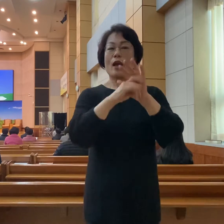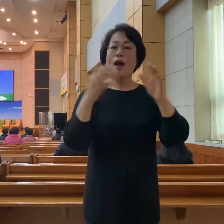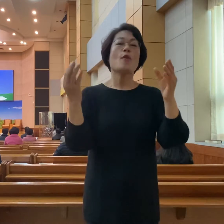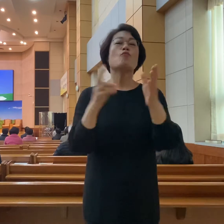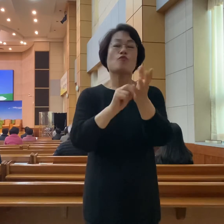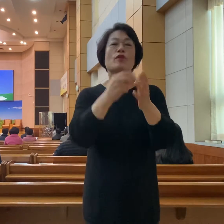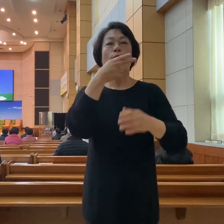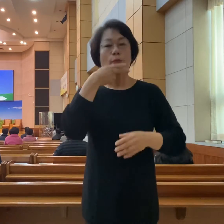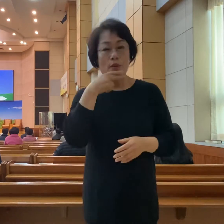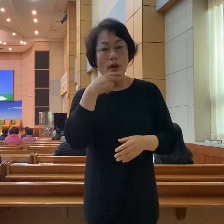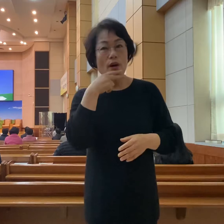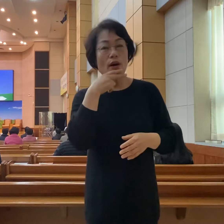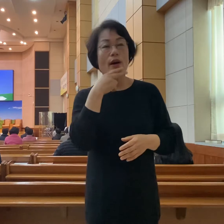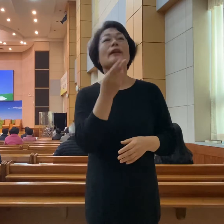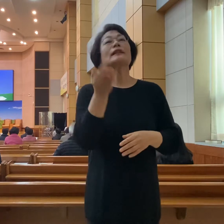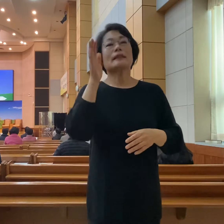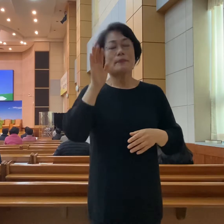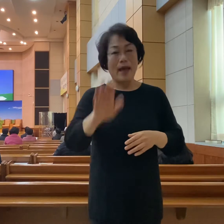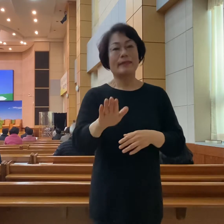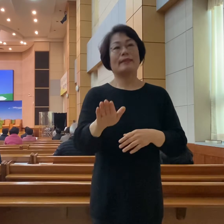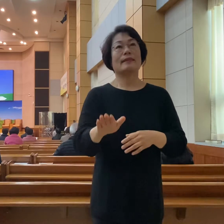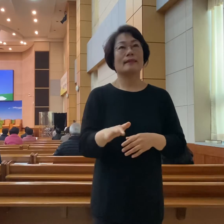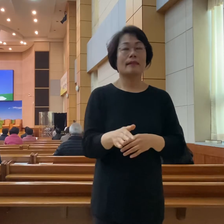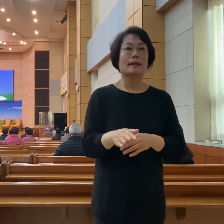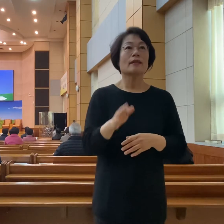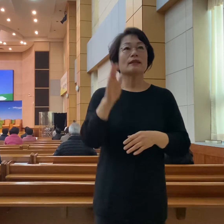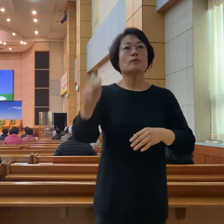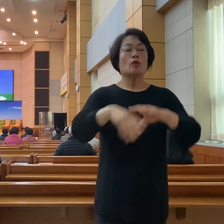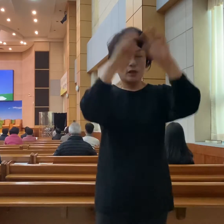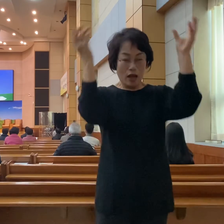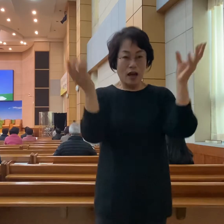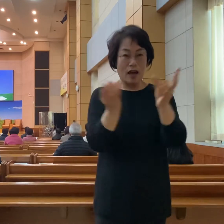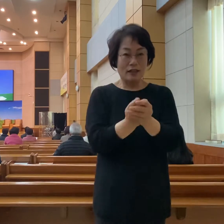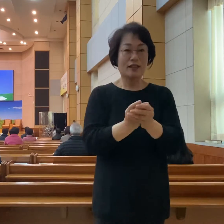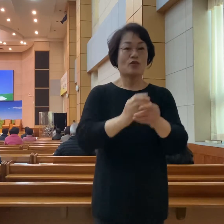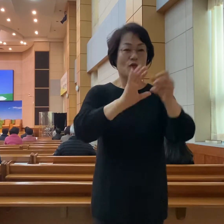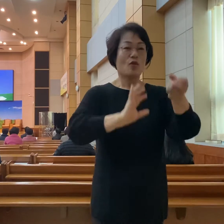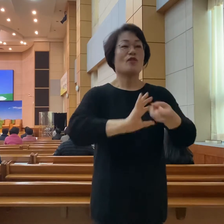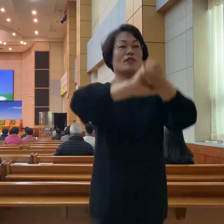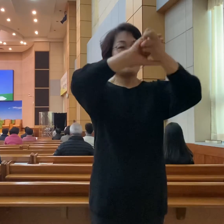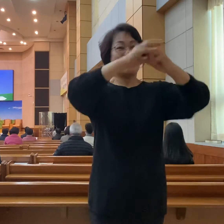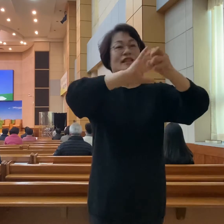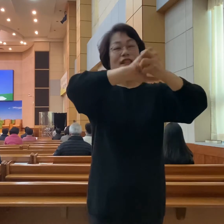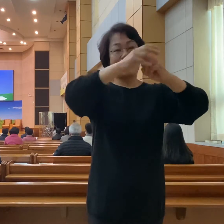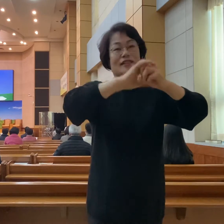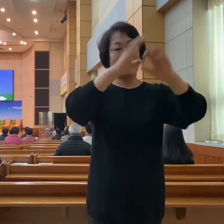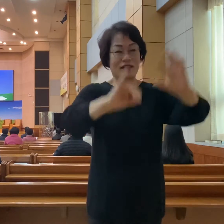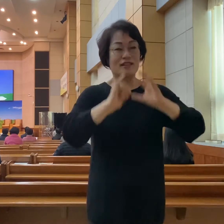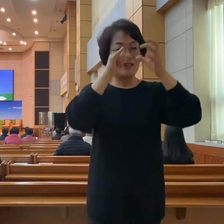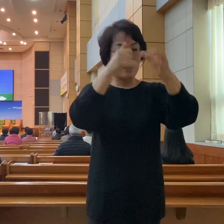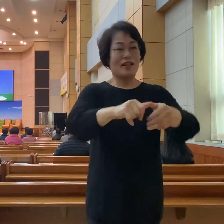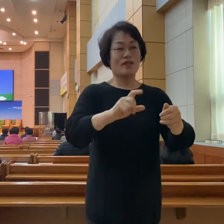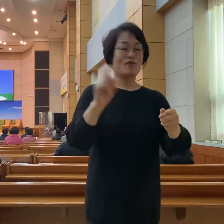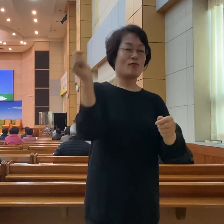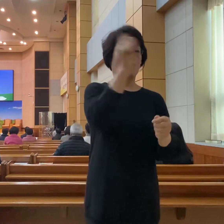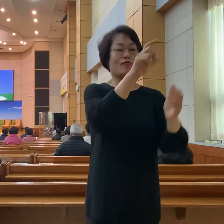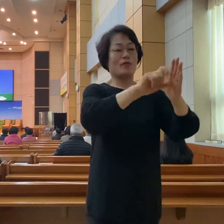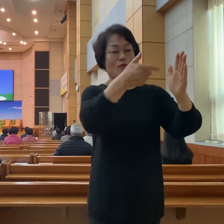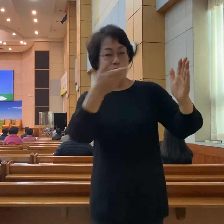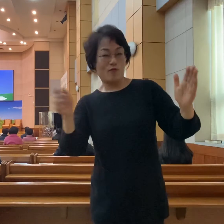하지만, 물론 전체적으로 이 세상은 지나가는 것이고 또 세월은 빨리